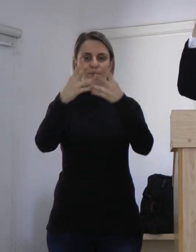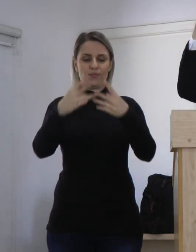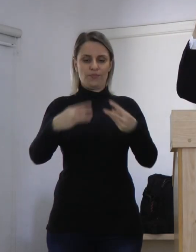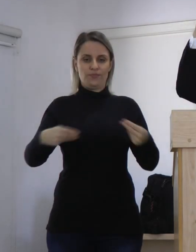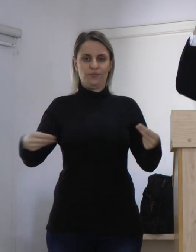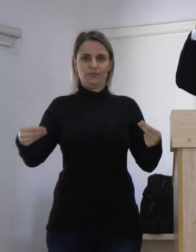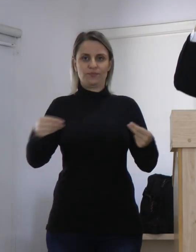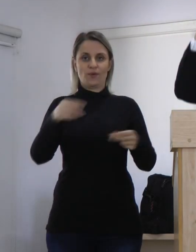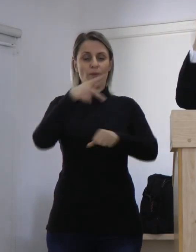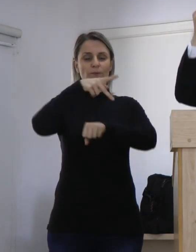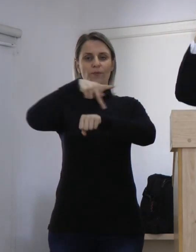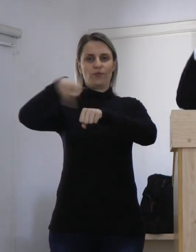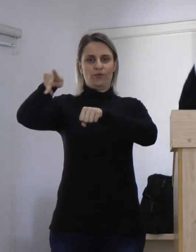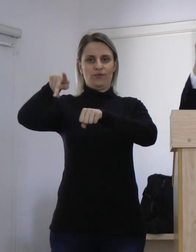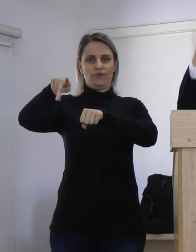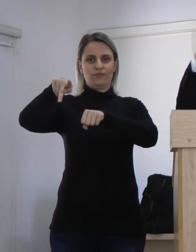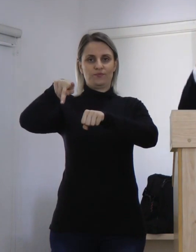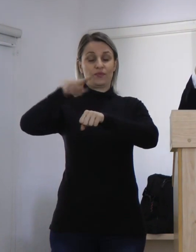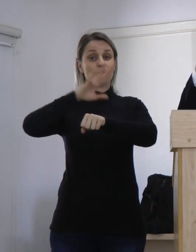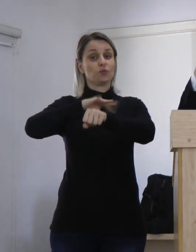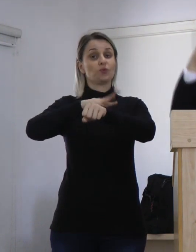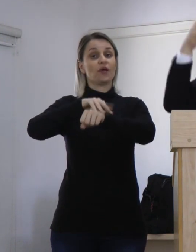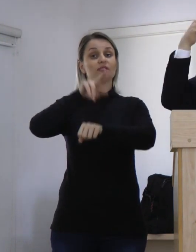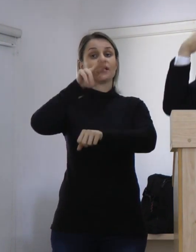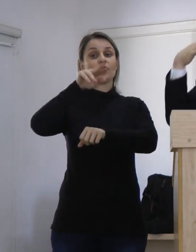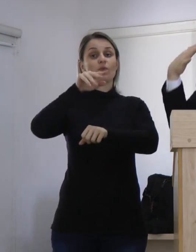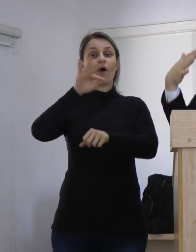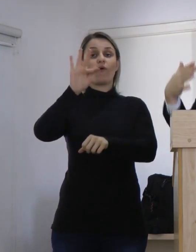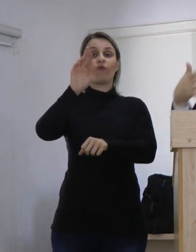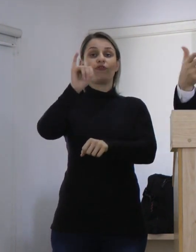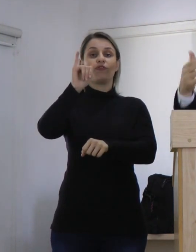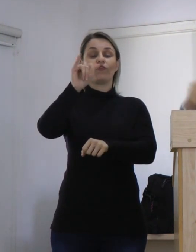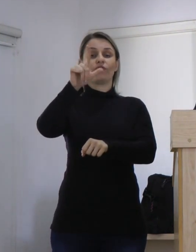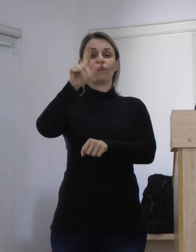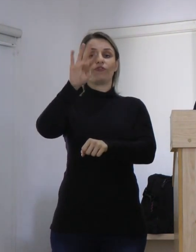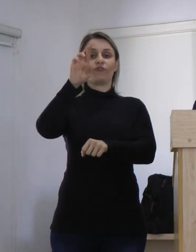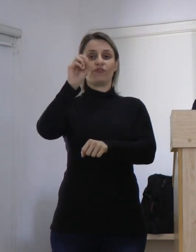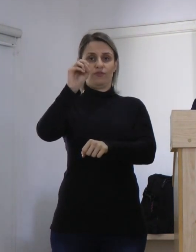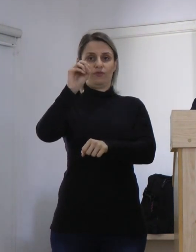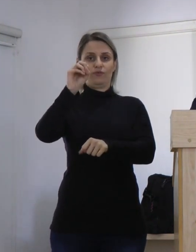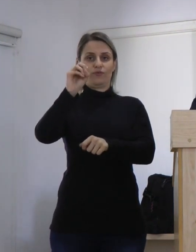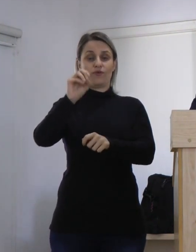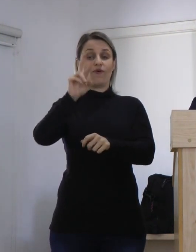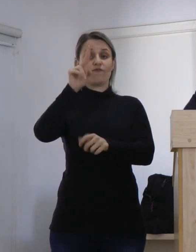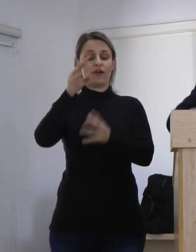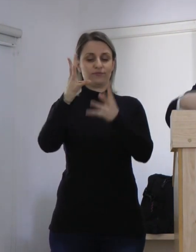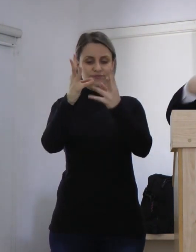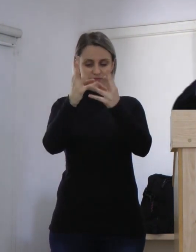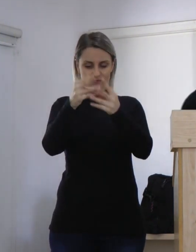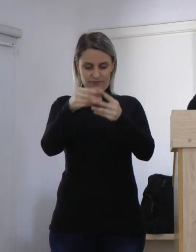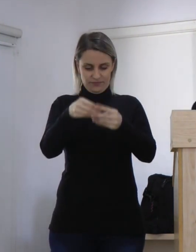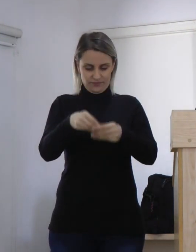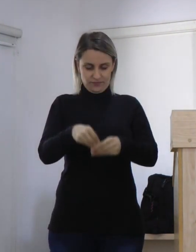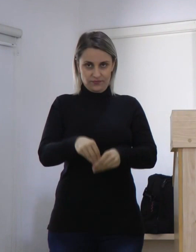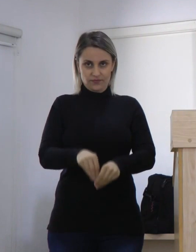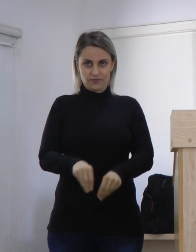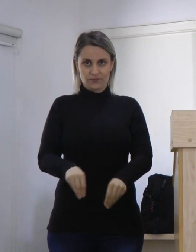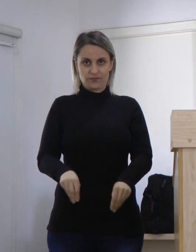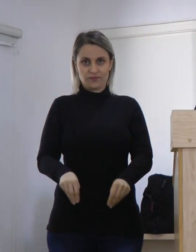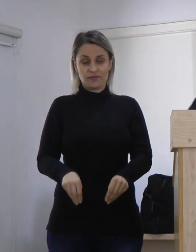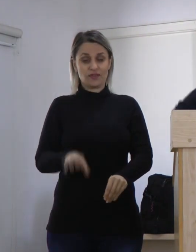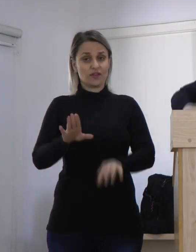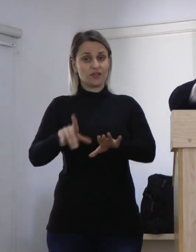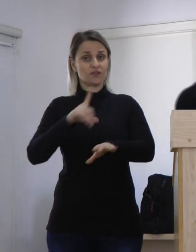um carvão, absorvendo as imperfeições que trazemos no corpo espiritual, no perispírito. Então, quantas vezes aquele câncer,